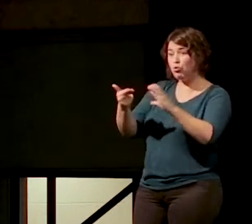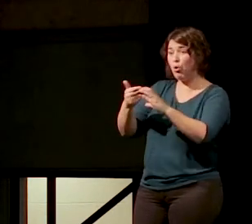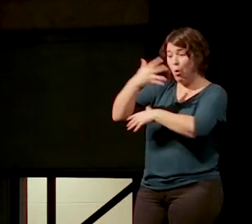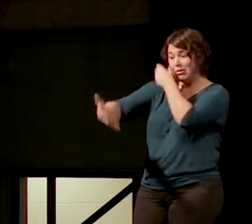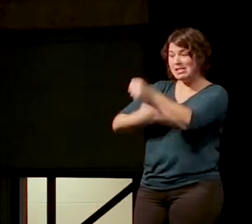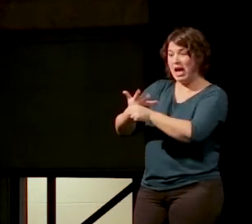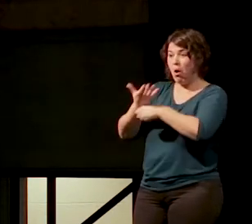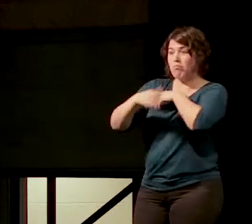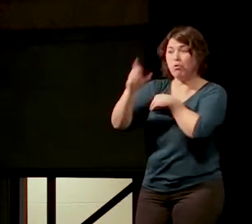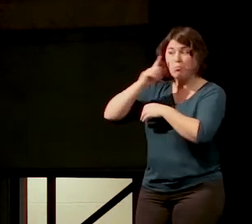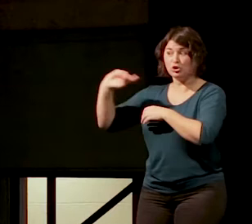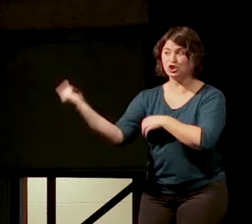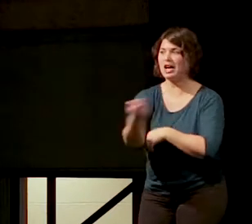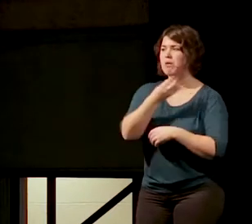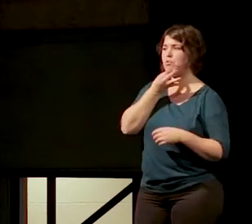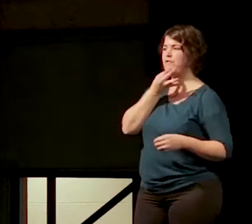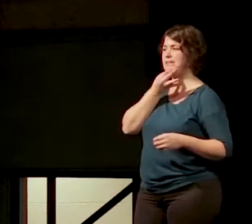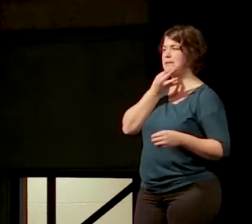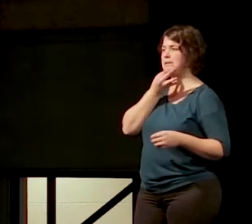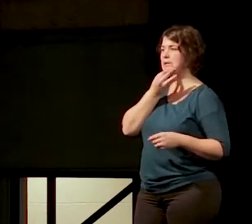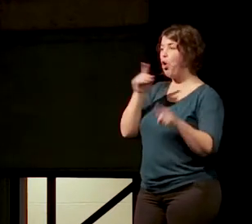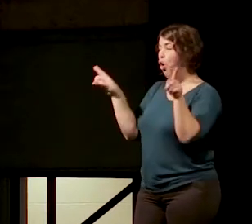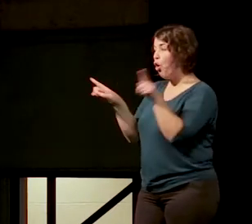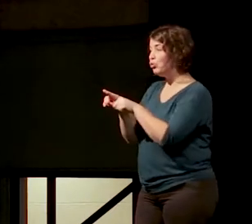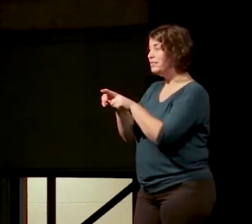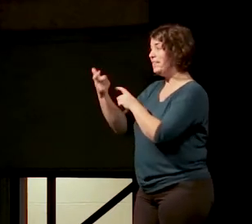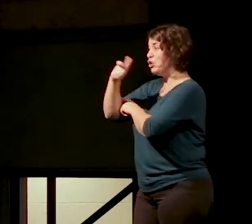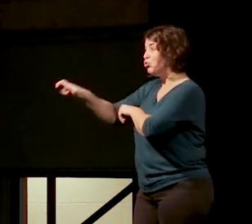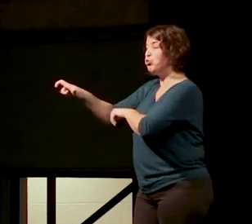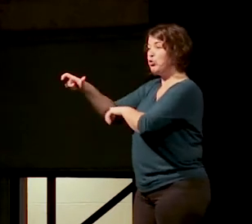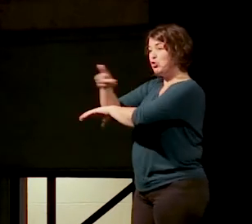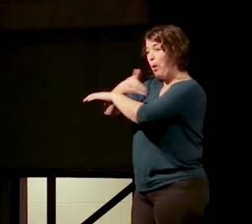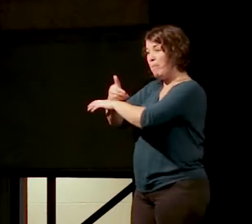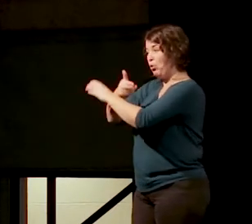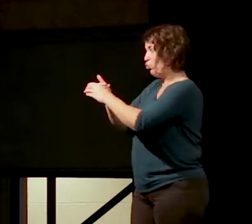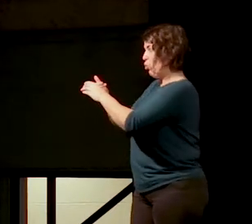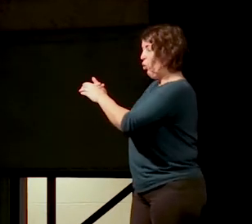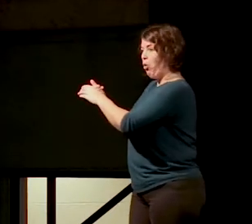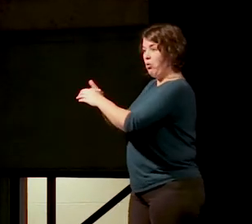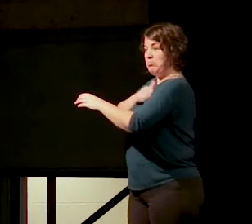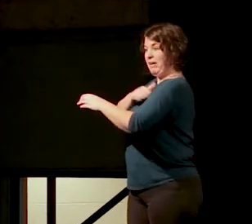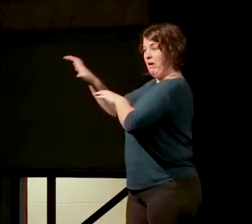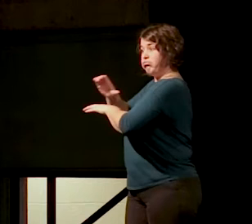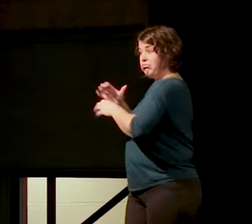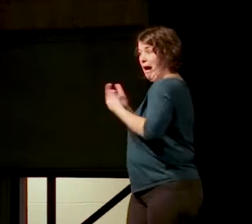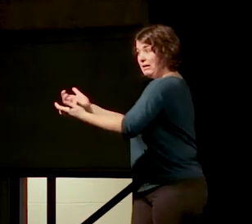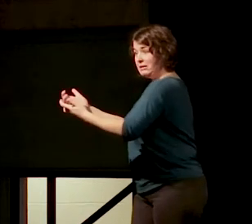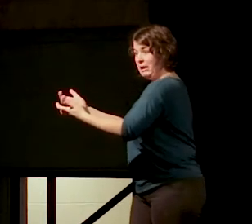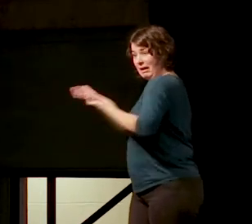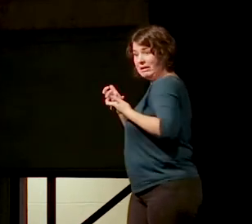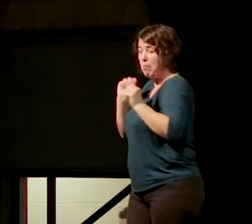au bénéfice de tous et attire près de 200 millions d'euros d'investissement privé. Oui, j'aurais pu vous en